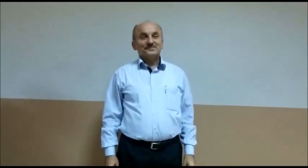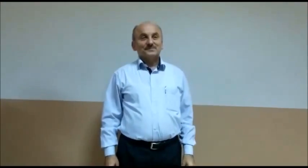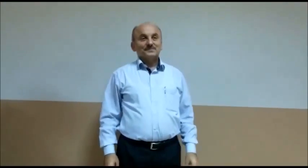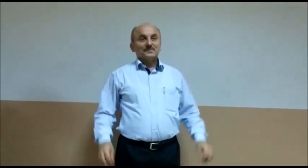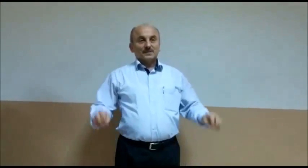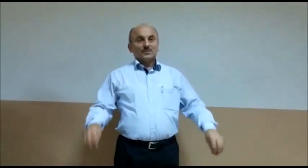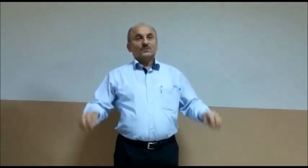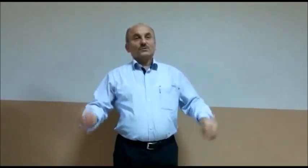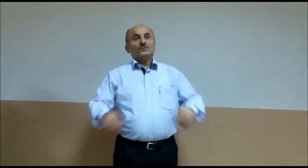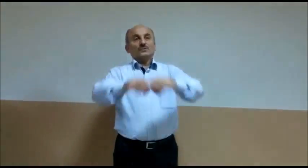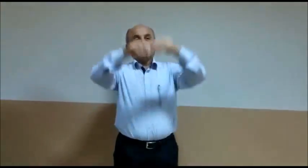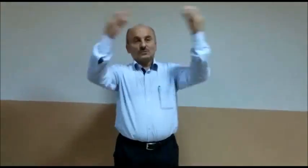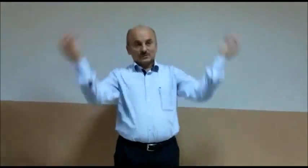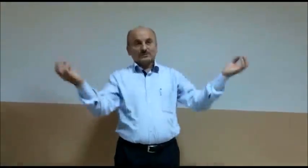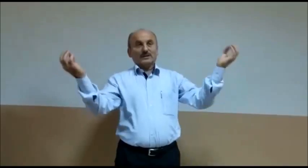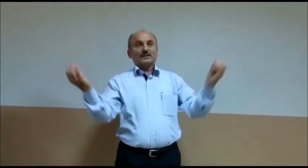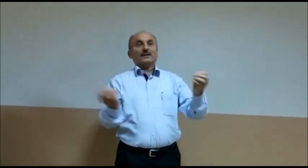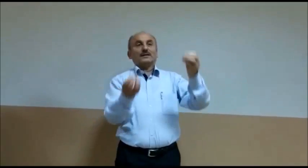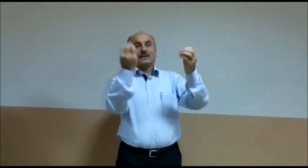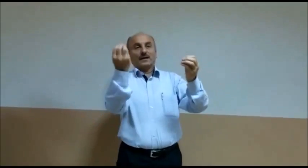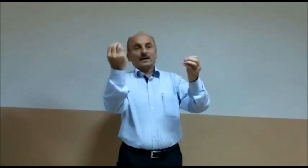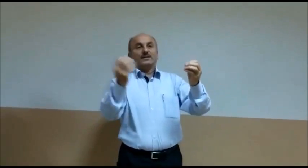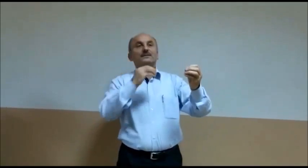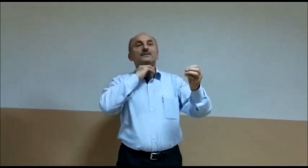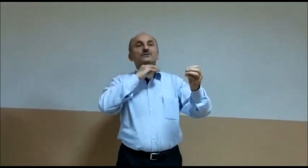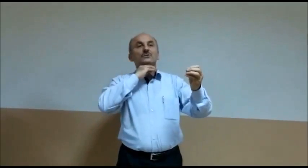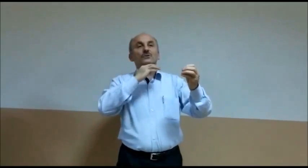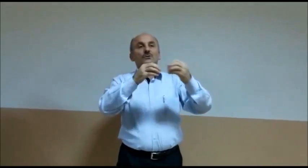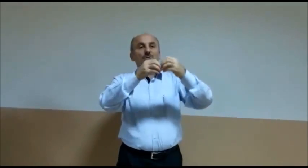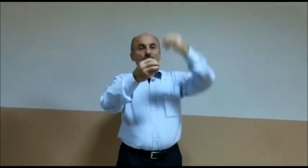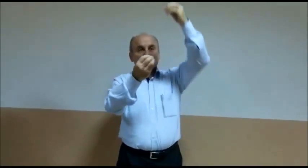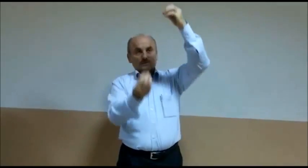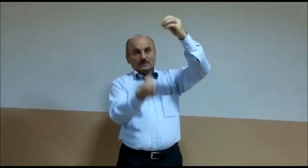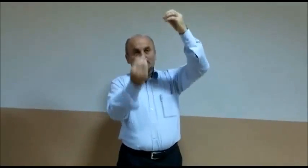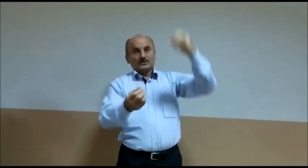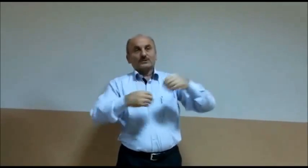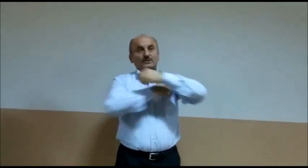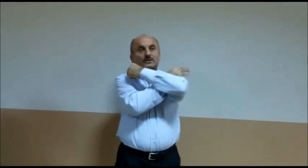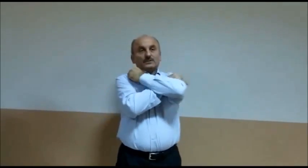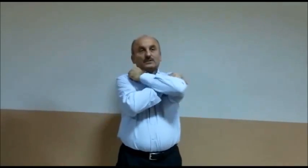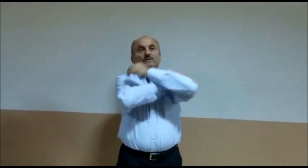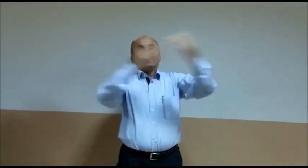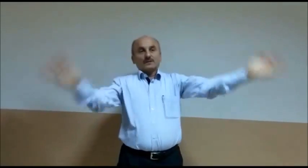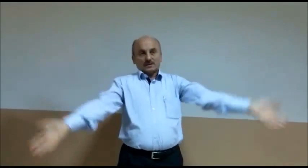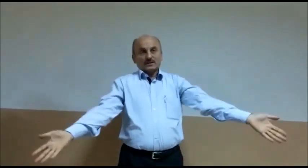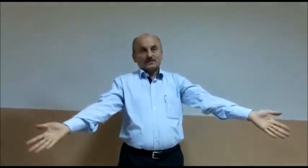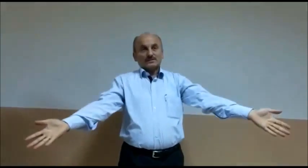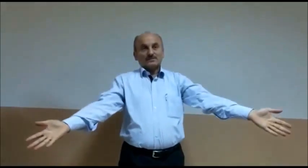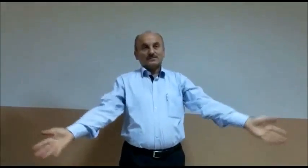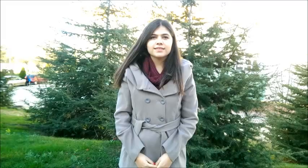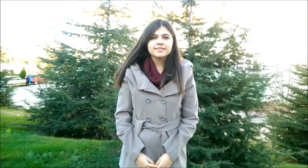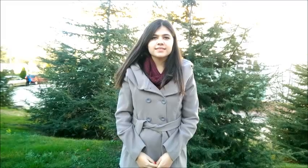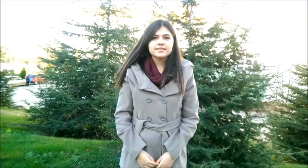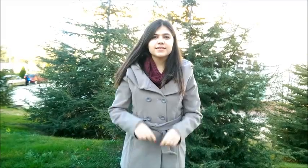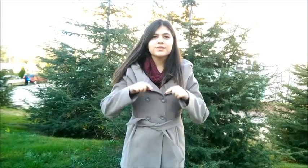Şu dünyadaki en soylu kişi insafa gelendir.